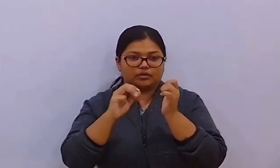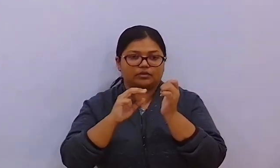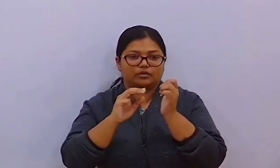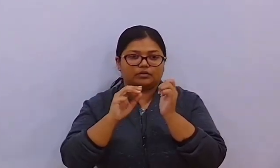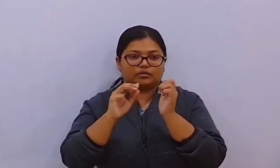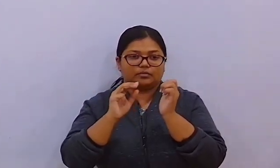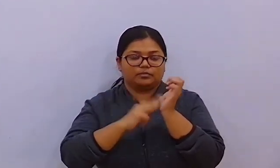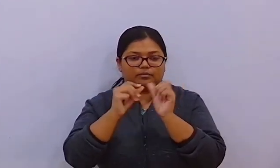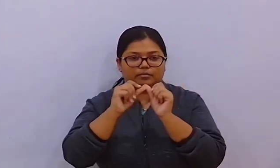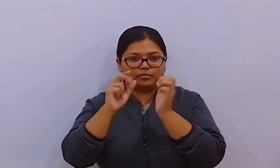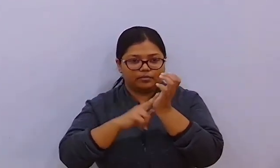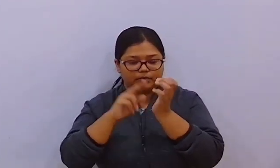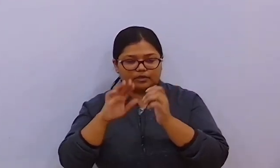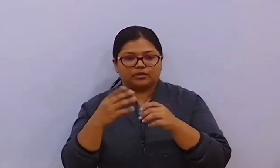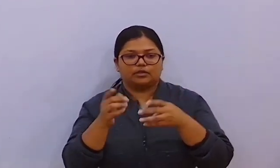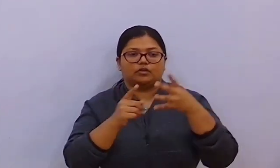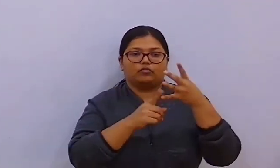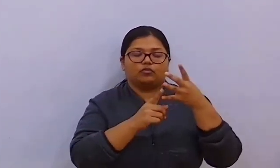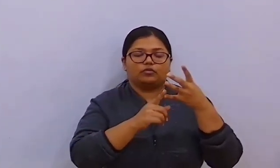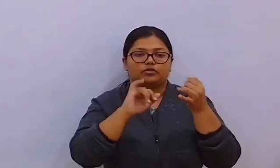शताधवन,